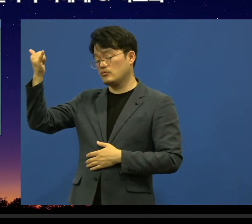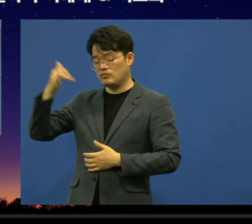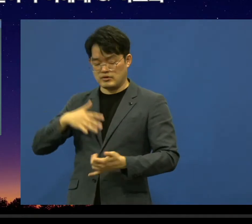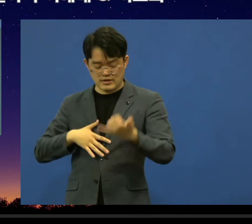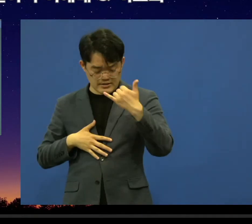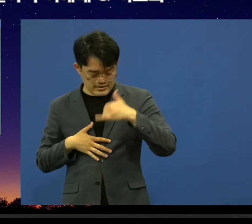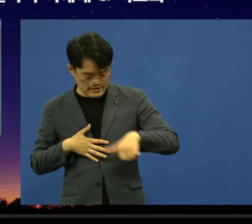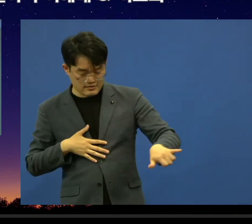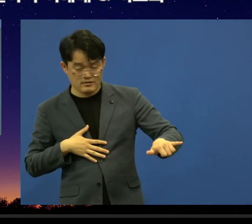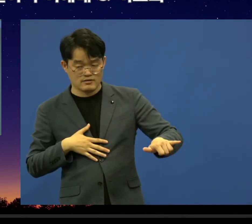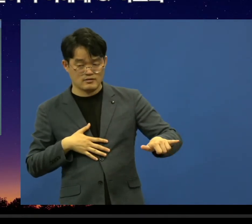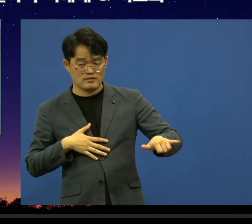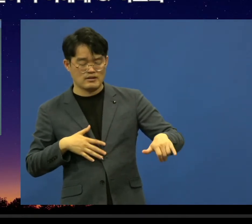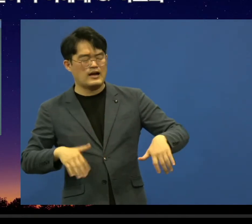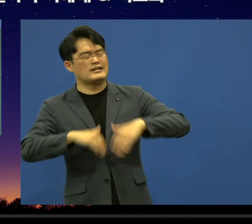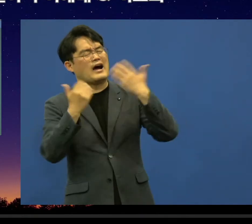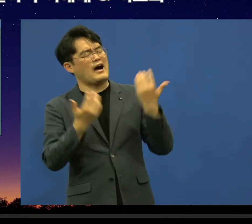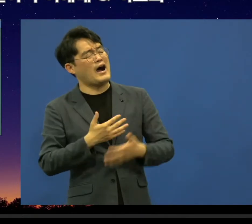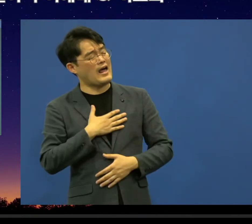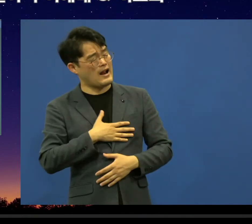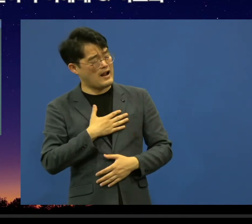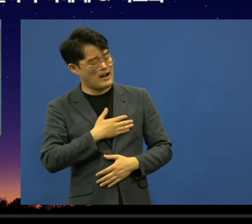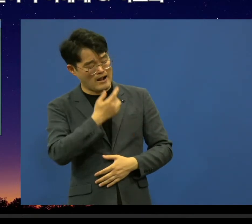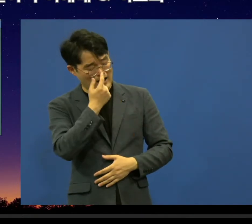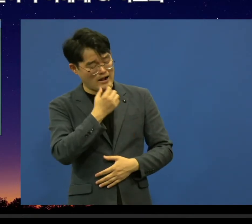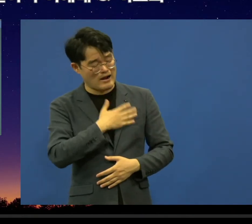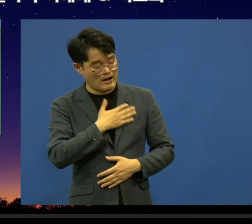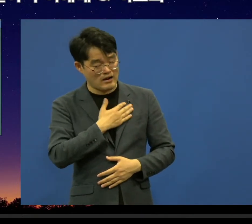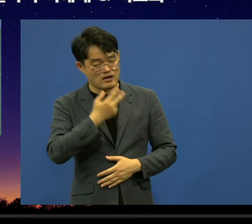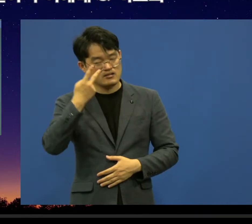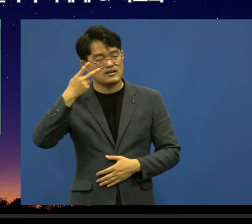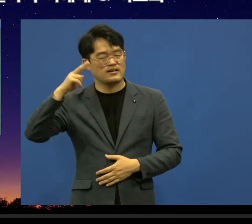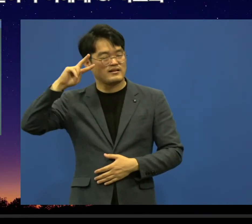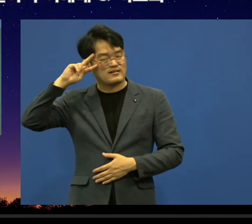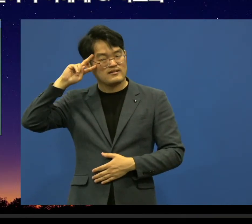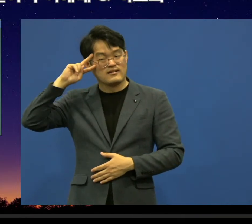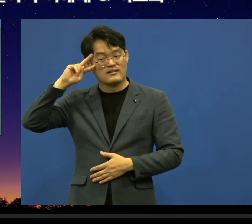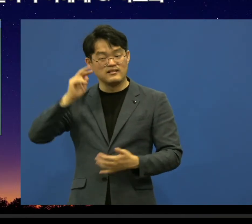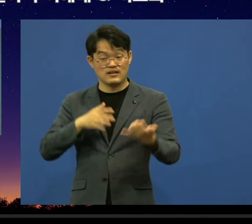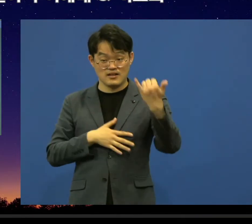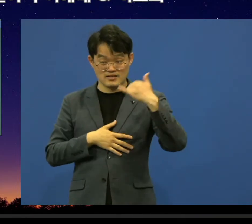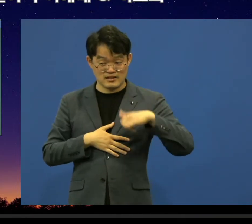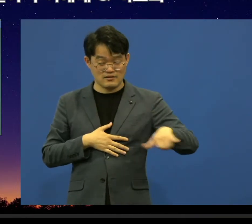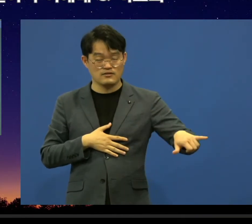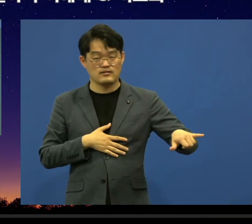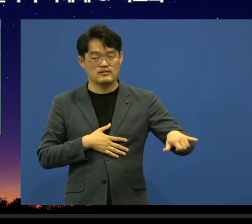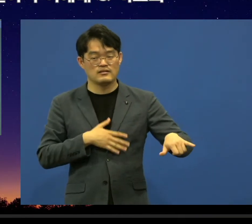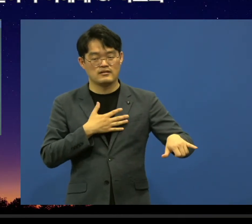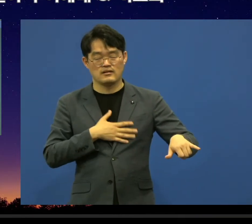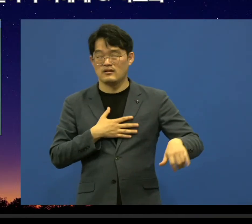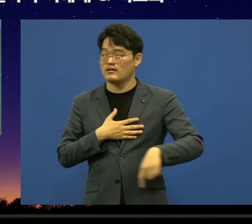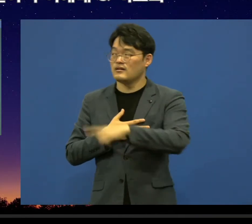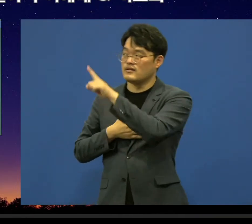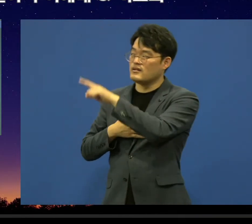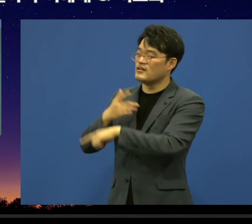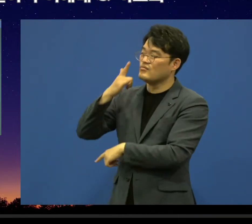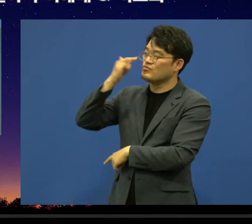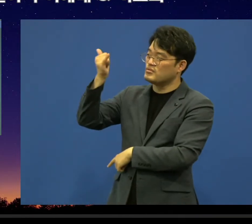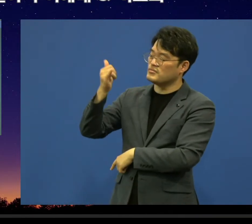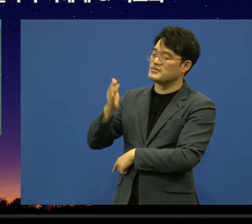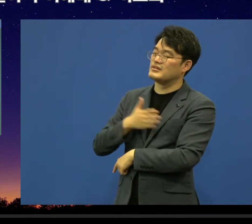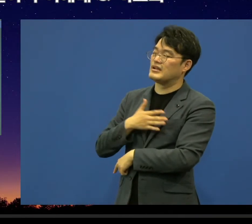자녀를 다 안다고 착각하죠. 우리 자녀들은 다 알고 있어요. 우리 부모는 나 다 몰라